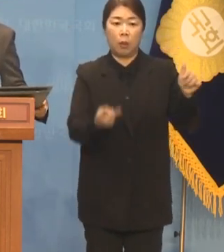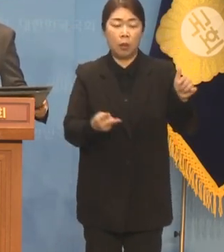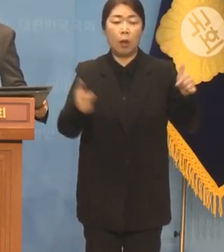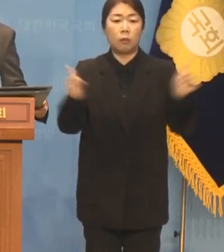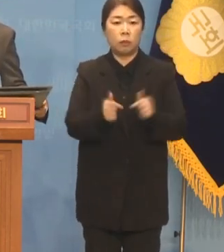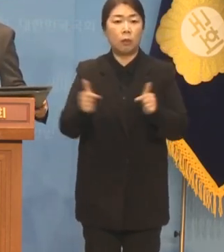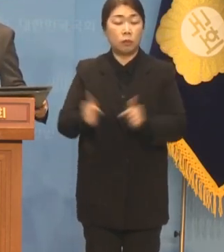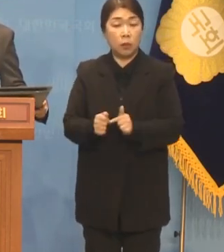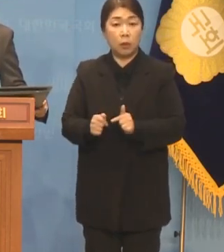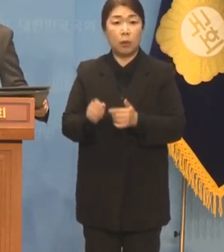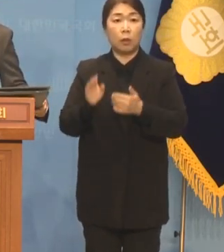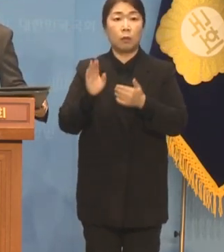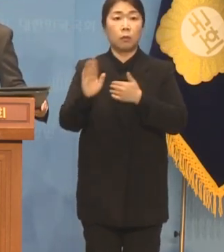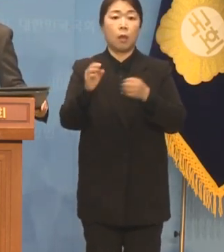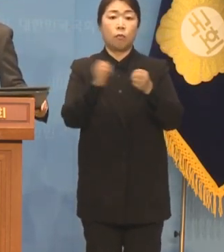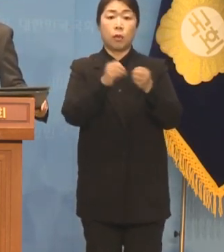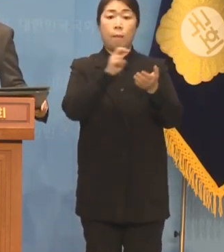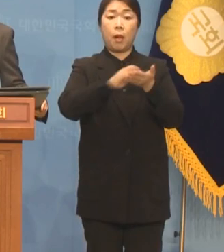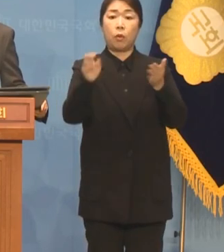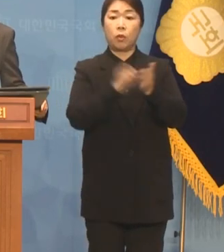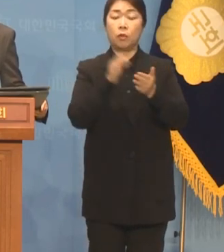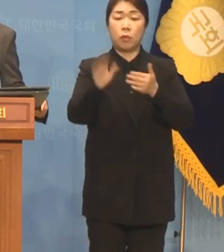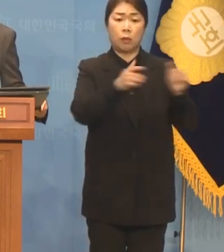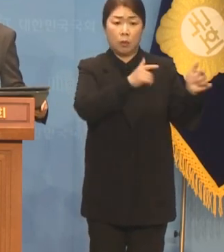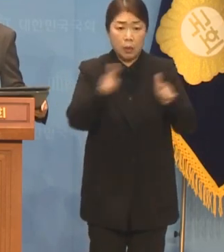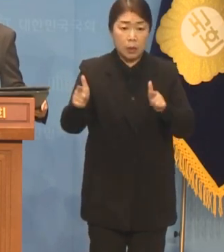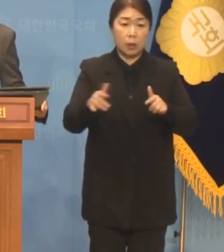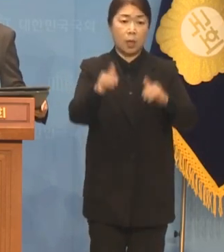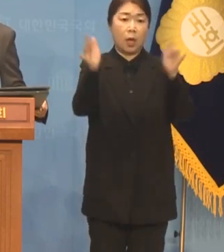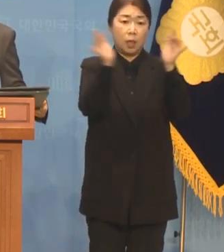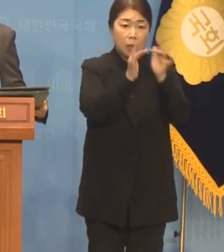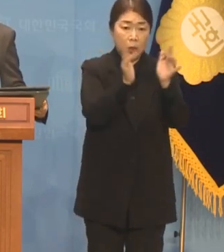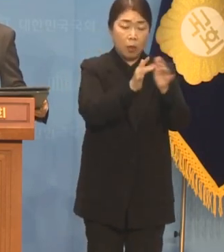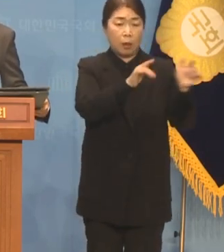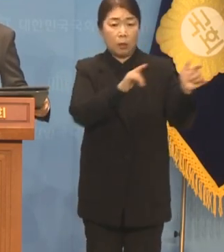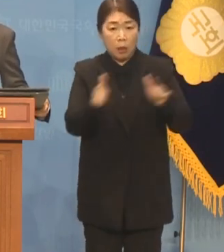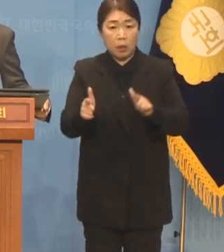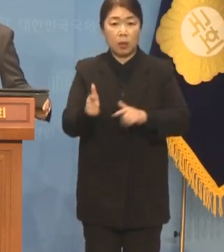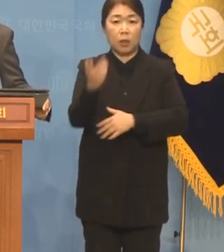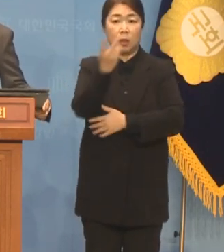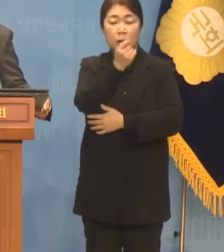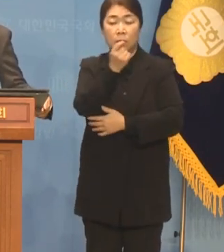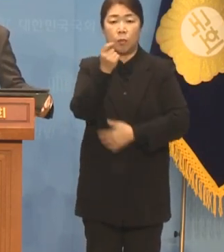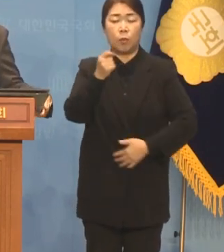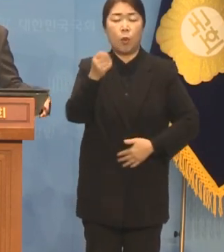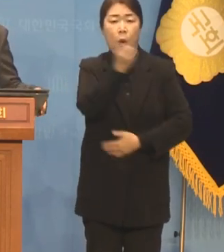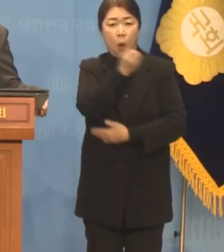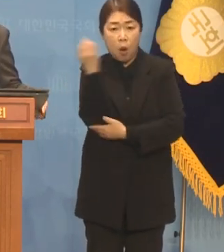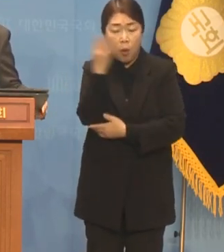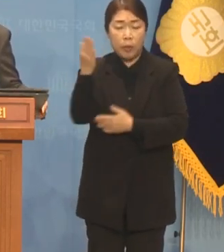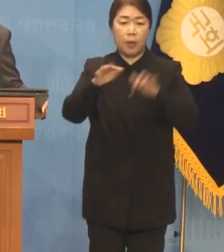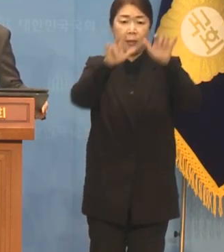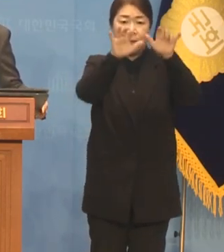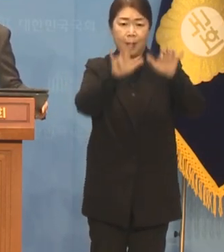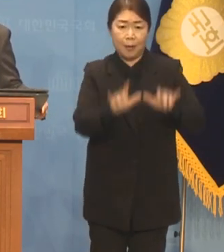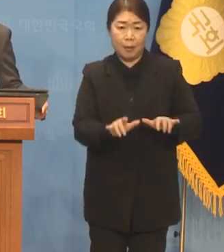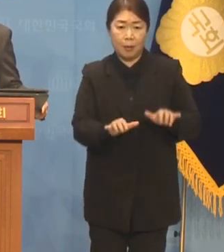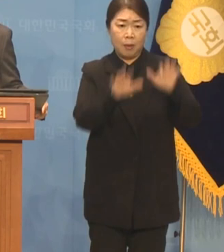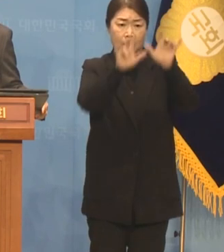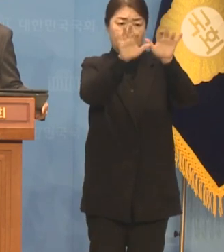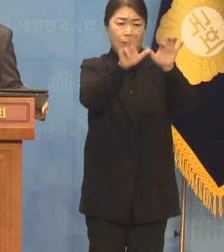이후에 언론 기사 이후에 각종 인터넷 매체나 언론의 댓글이 10,000개